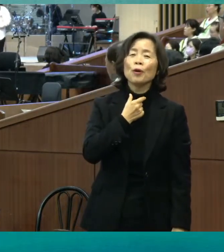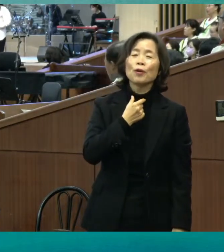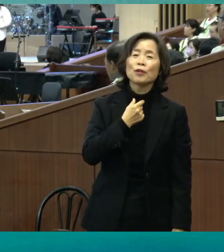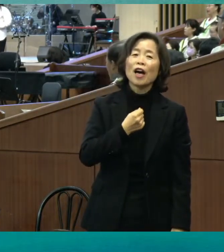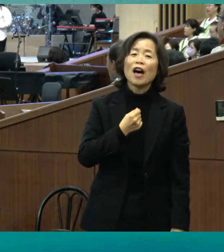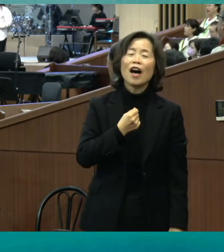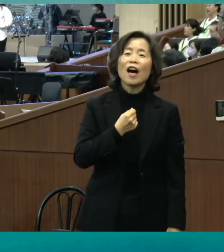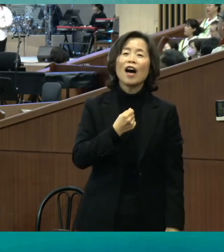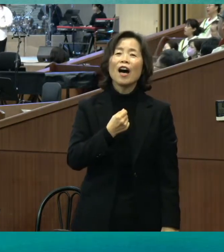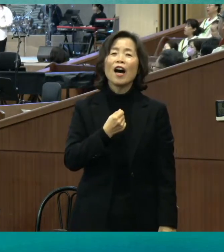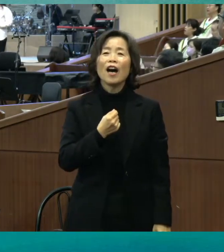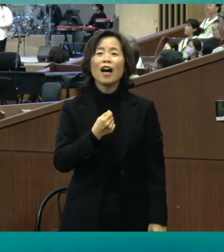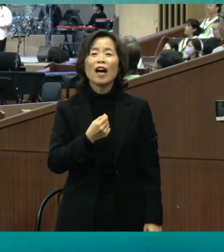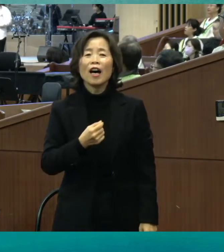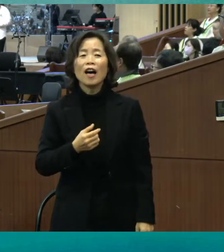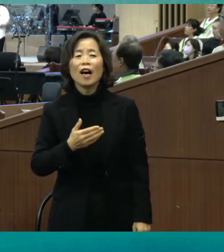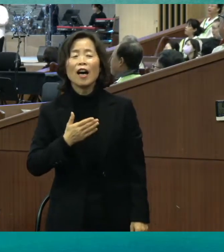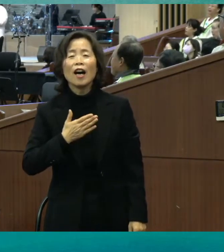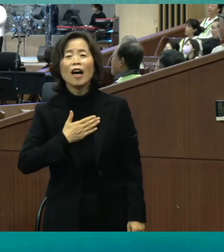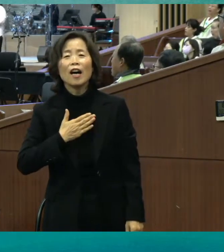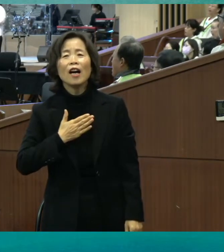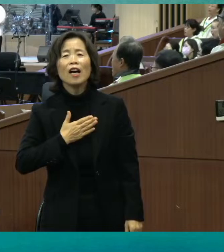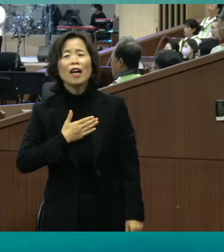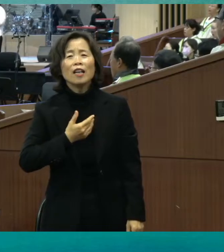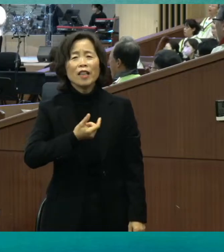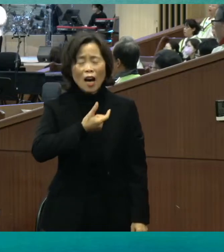고백할까요? 나는 부족하여도